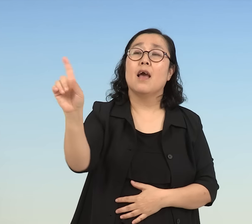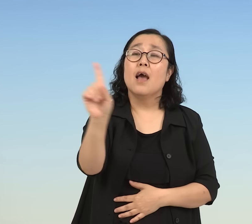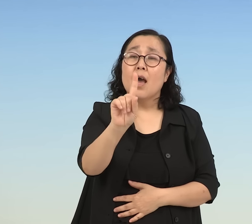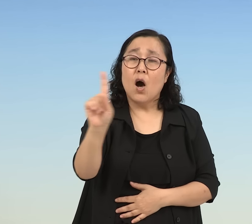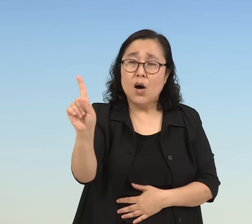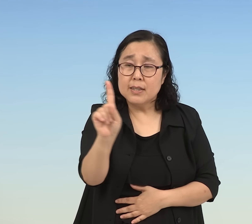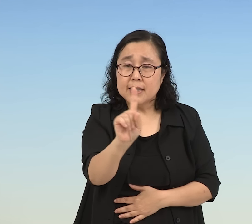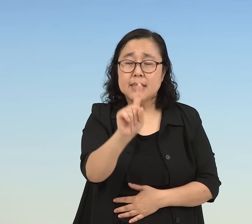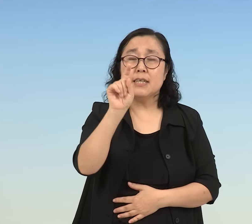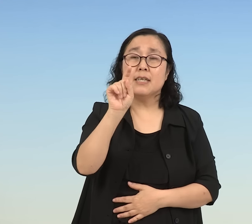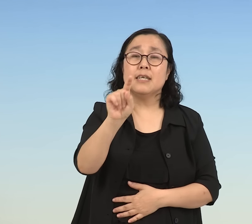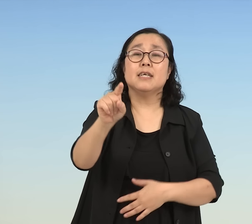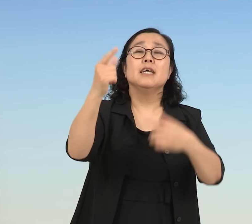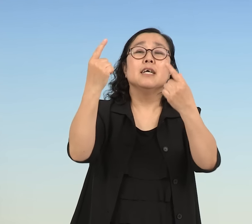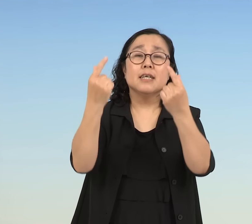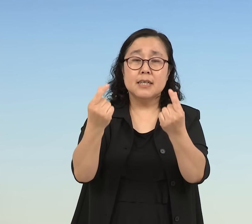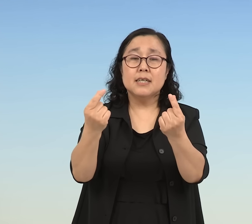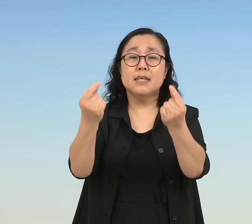어찌 그리 아름다운지요.